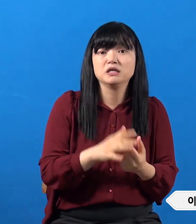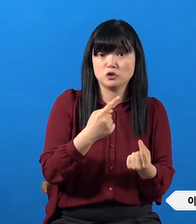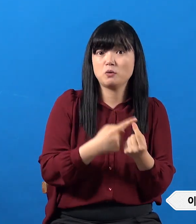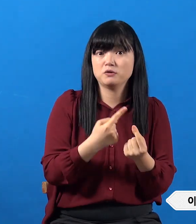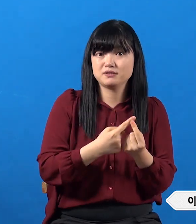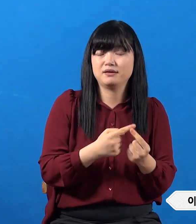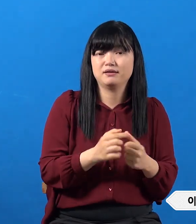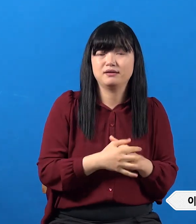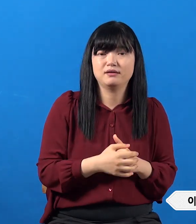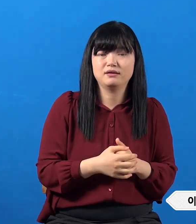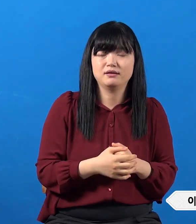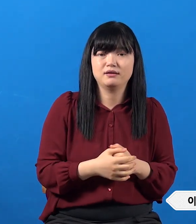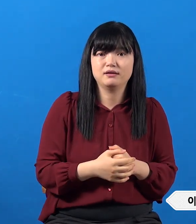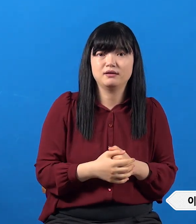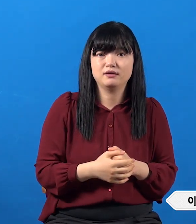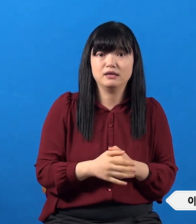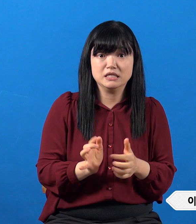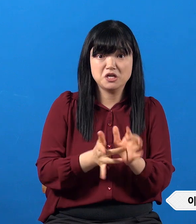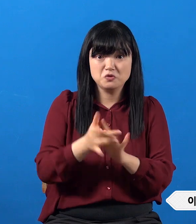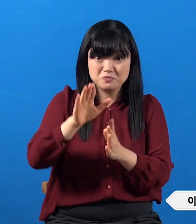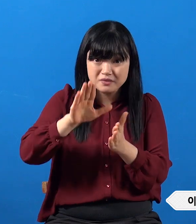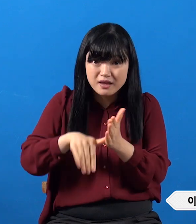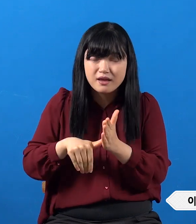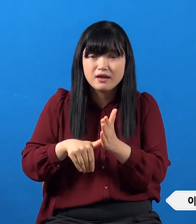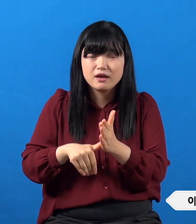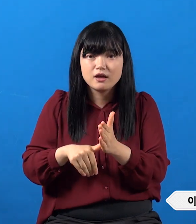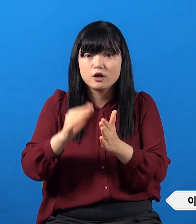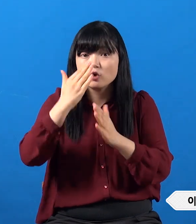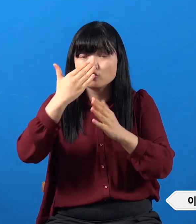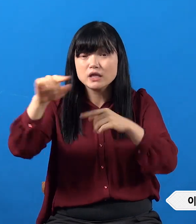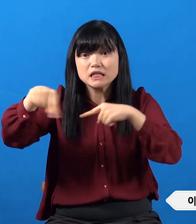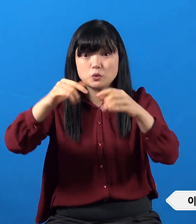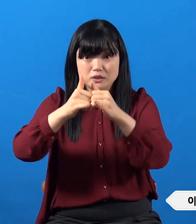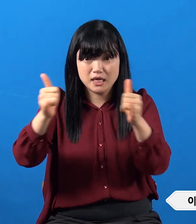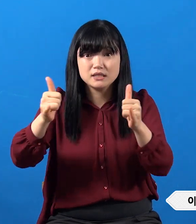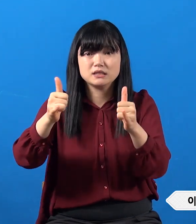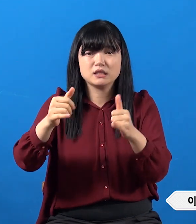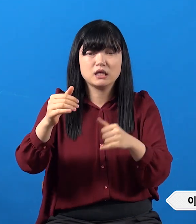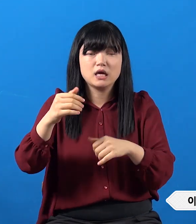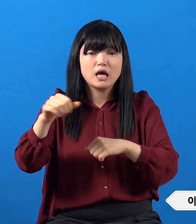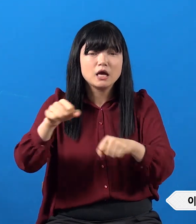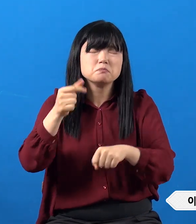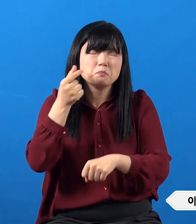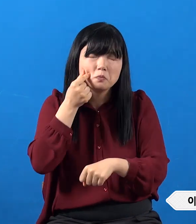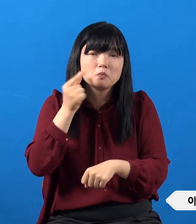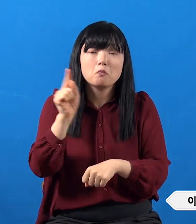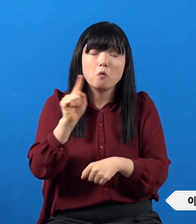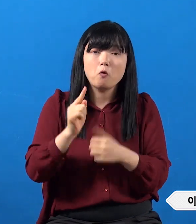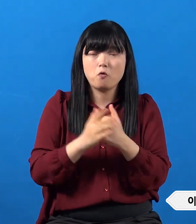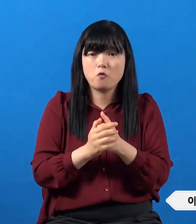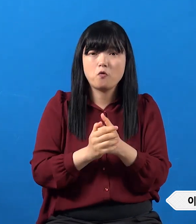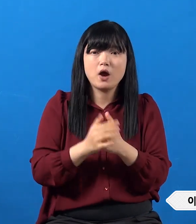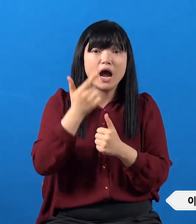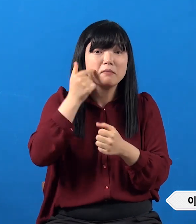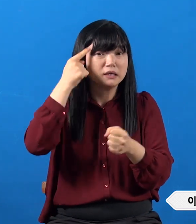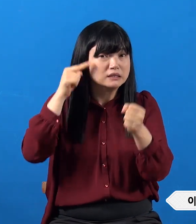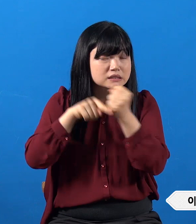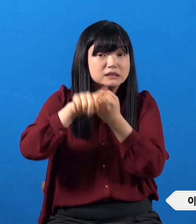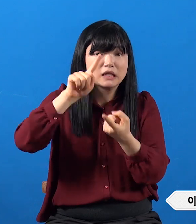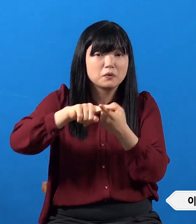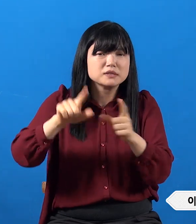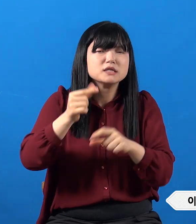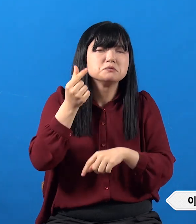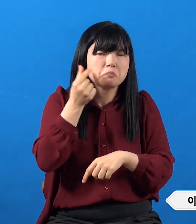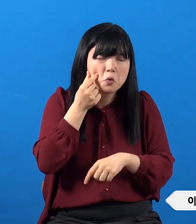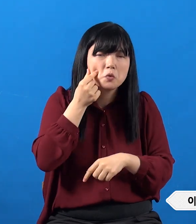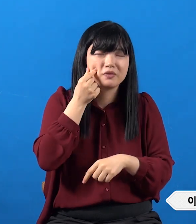이게 첫 번째 메시지예요. 자, 예수님 당시에 유대 지도자들이 하지 못한 것, 그것은 아버지의 뜻대로